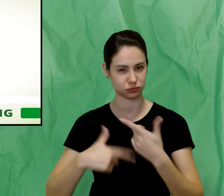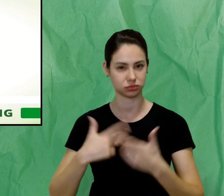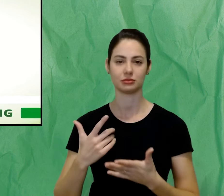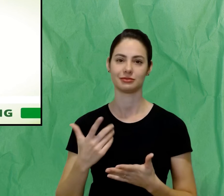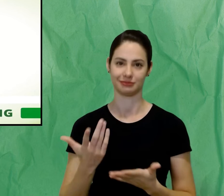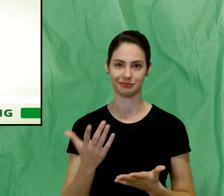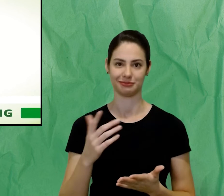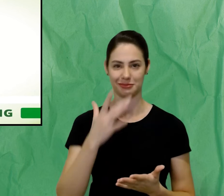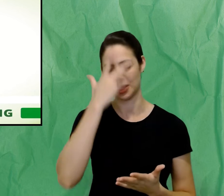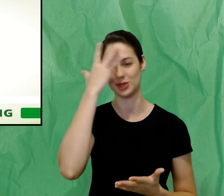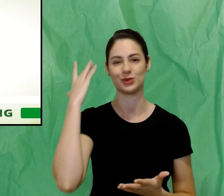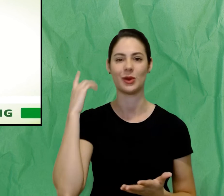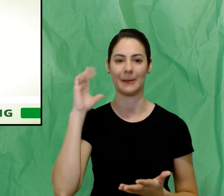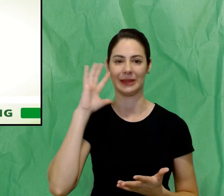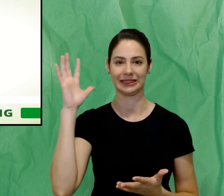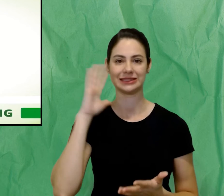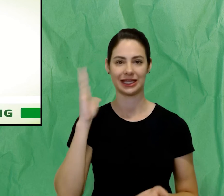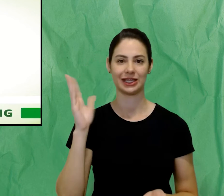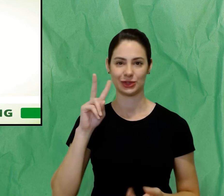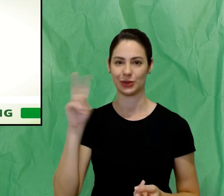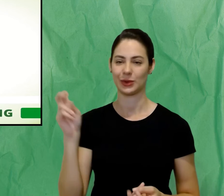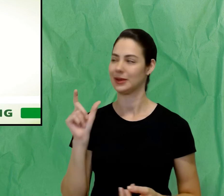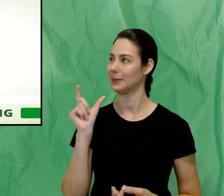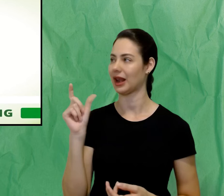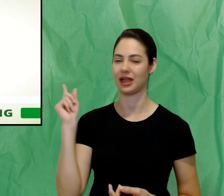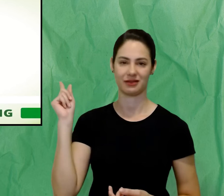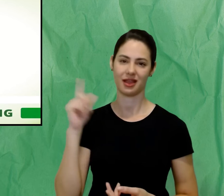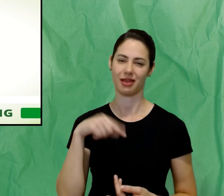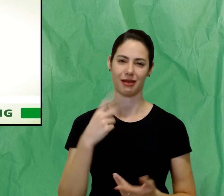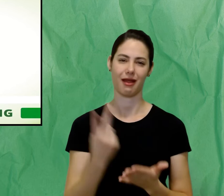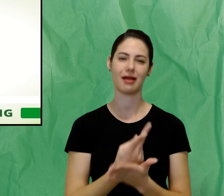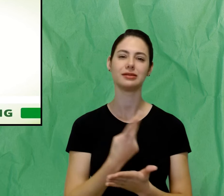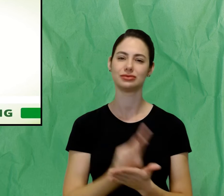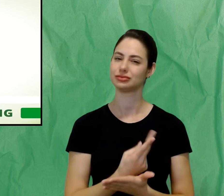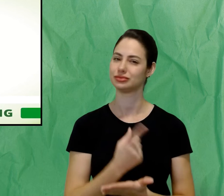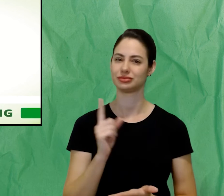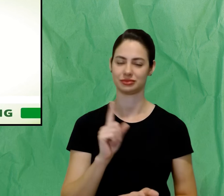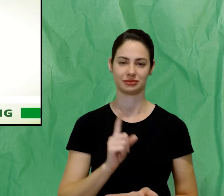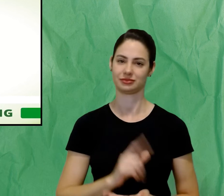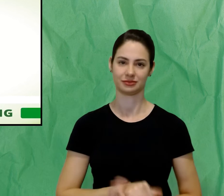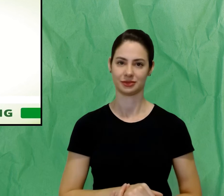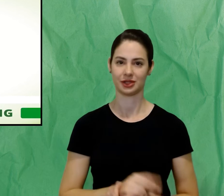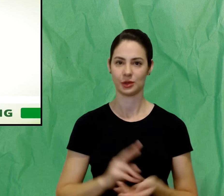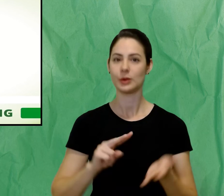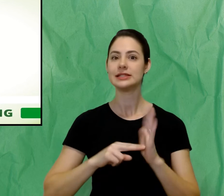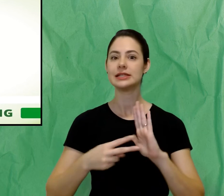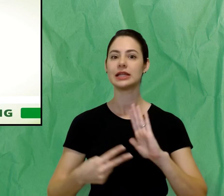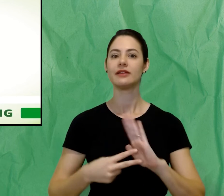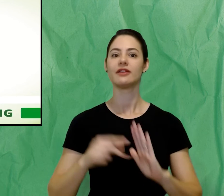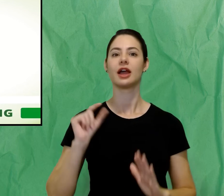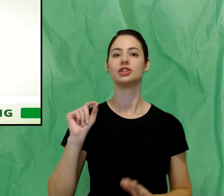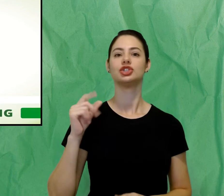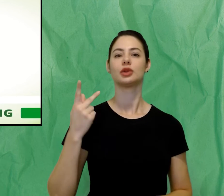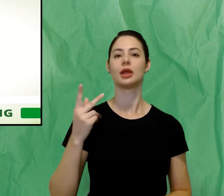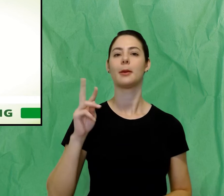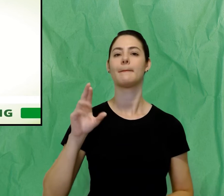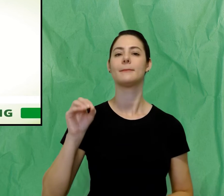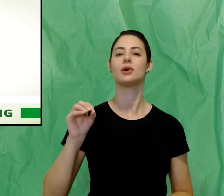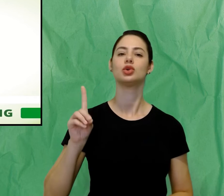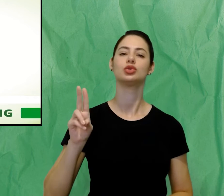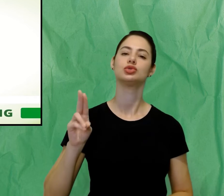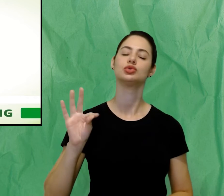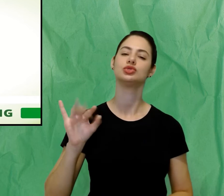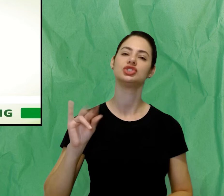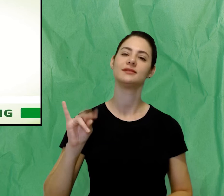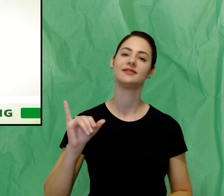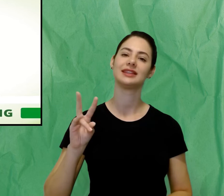esse o pensamento que permeia, né, essa palavra. E é um pensamento errado, porque o sentido de ser